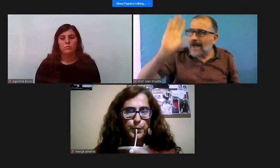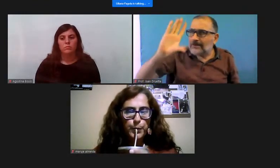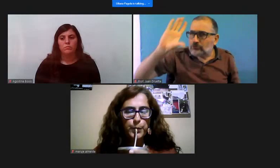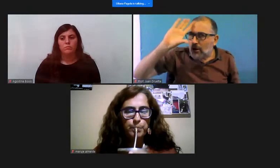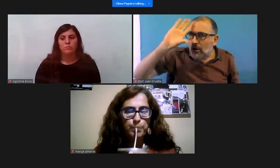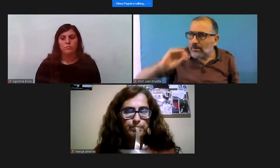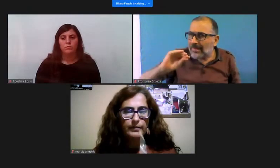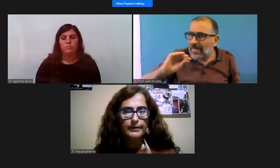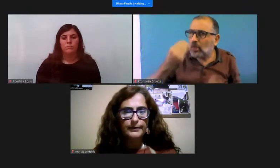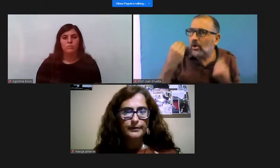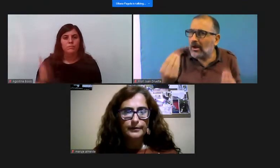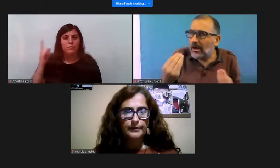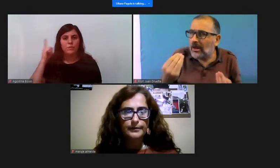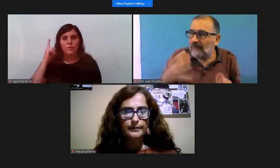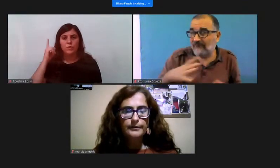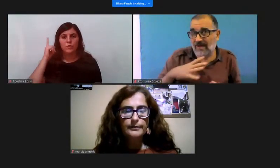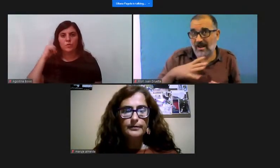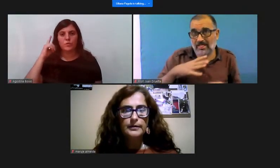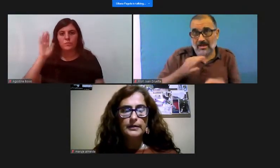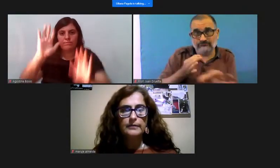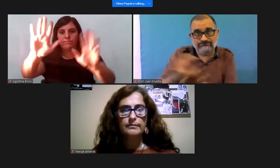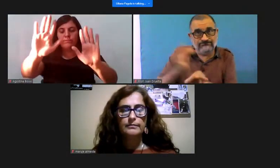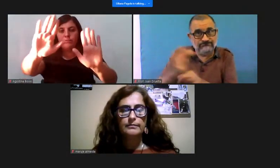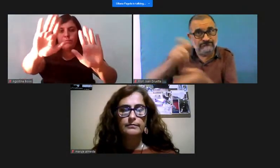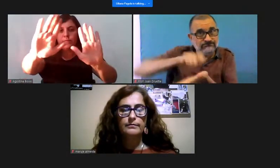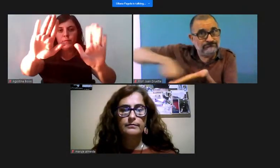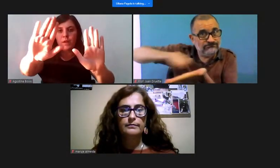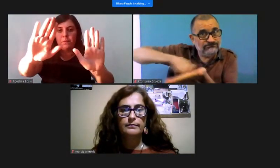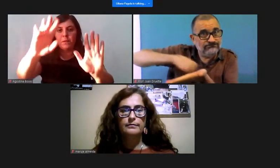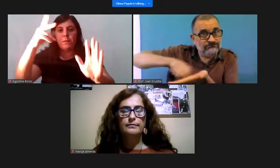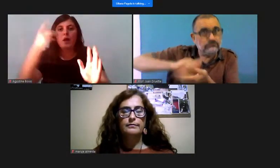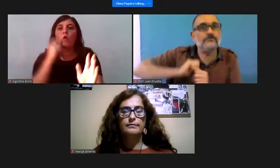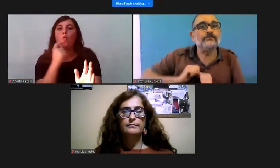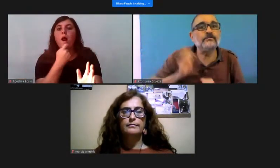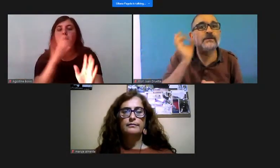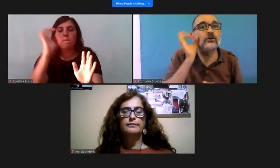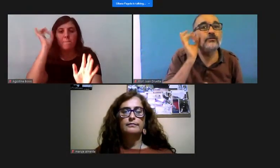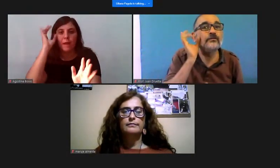perdón, Agostina, decirle que diga de nuevo porque se me congeló.